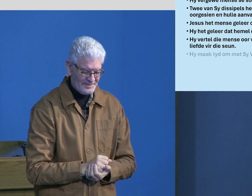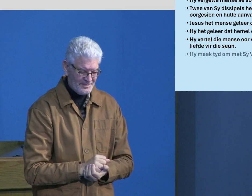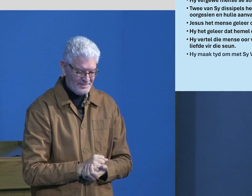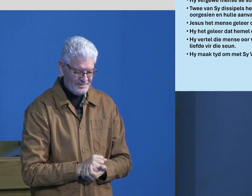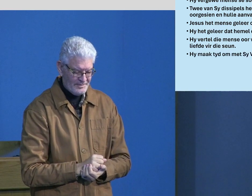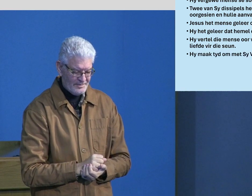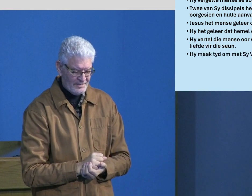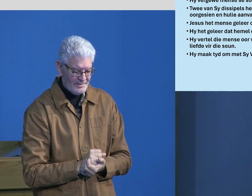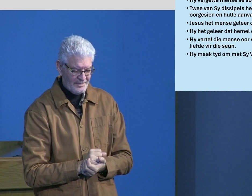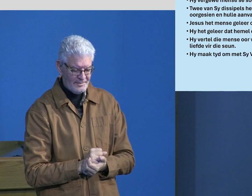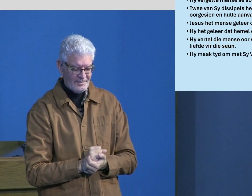lees.